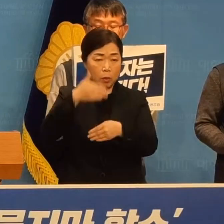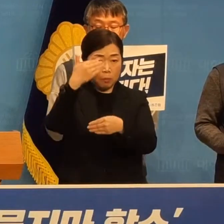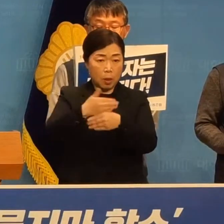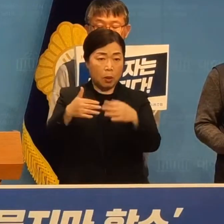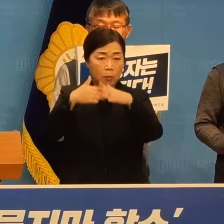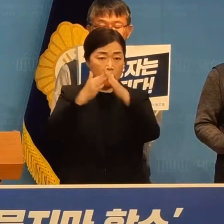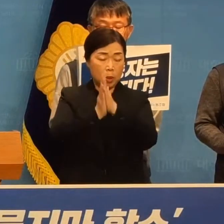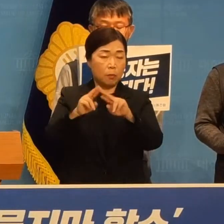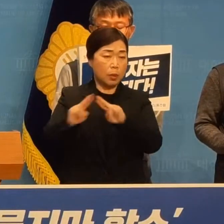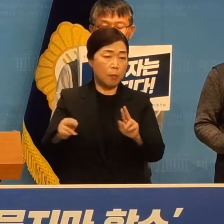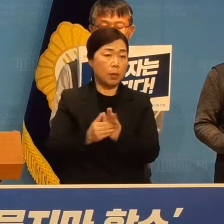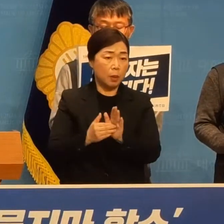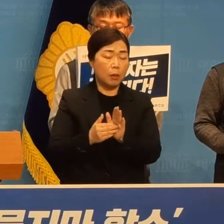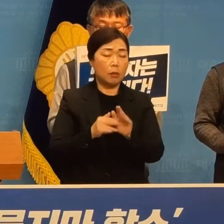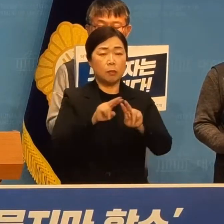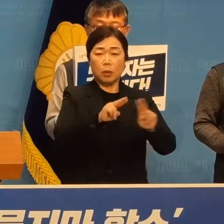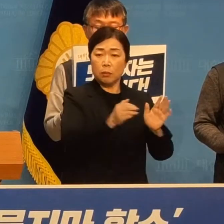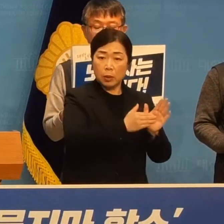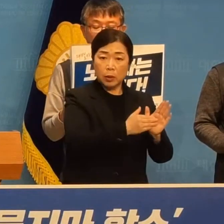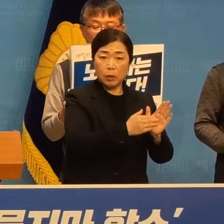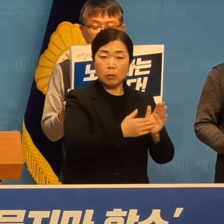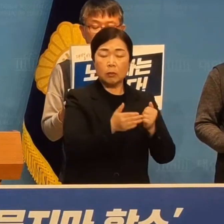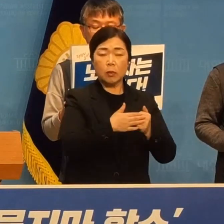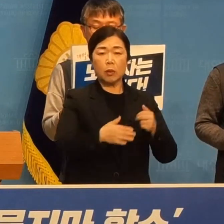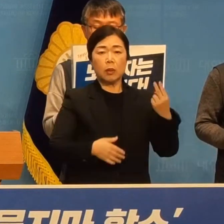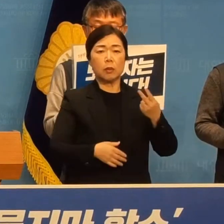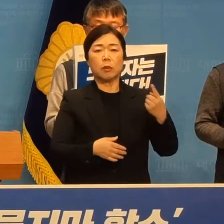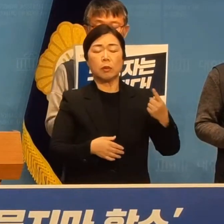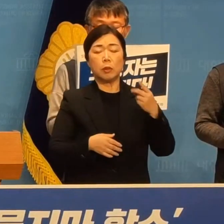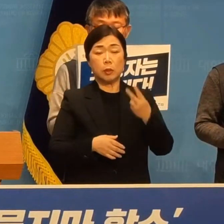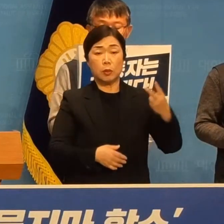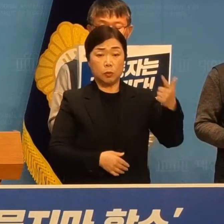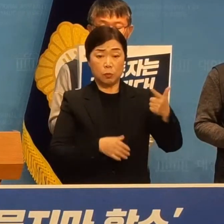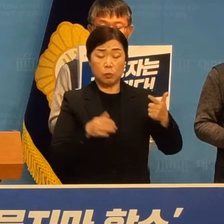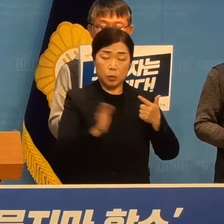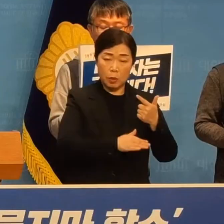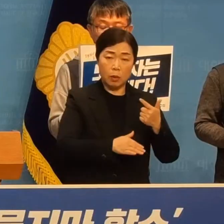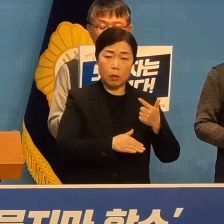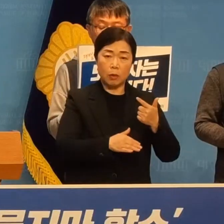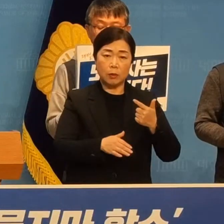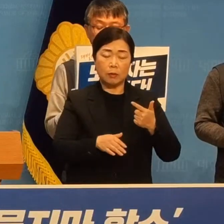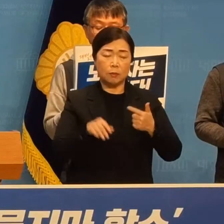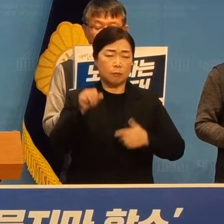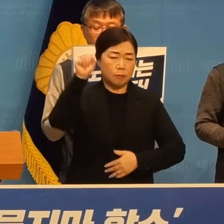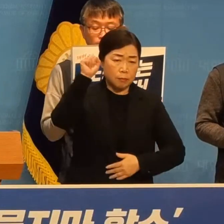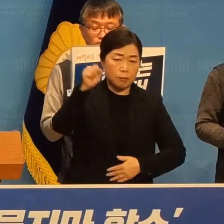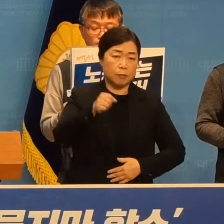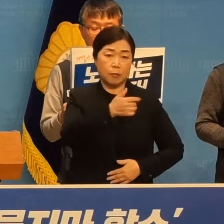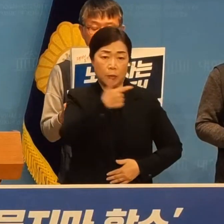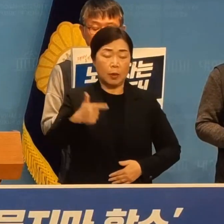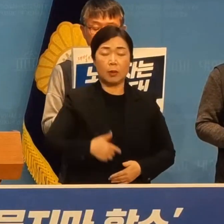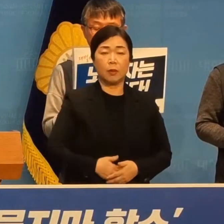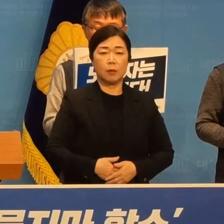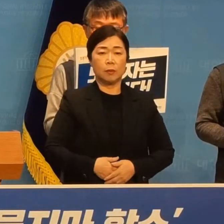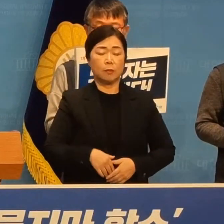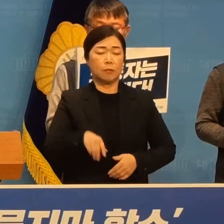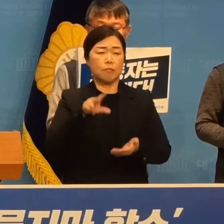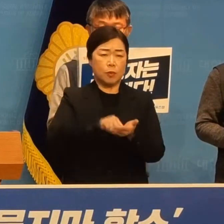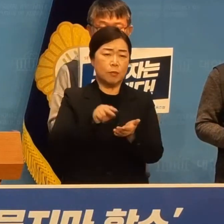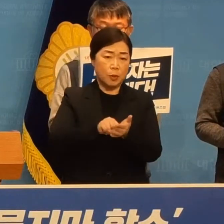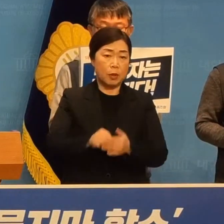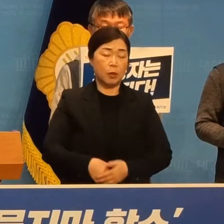1월부터 김 지회장은 현대차 본사 앞에서 항의 집회를 시작했습니다. 확성기를 통해 조합에 들어가고 4대 보험